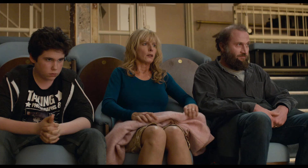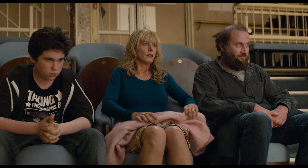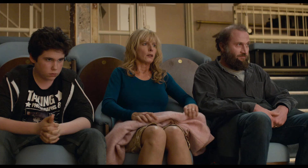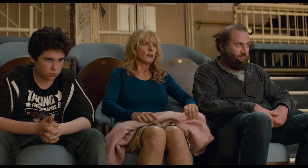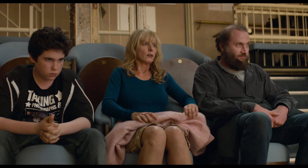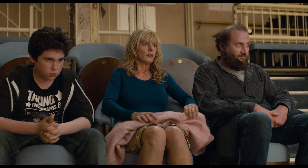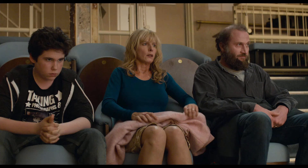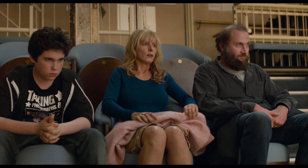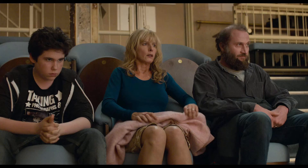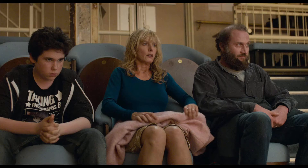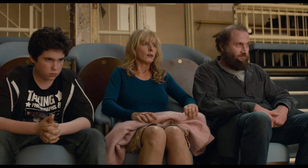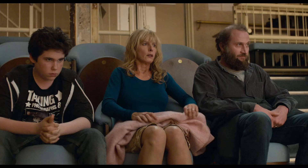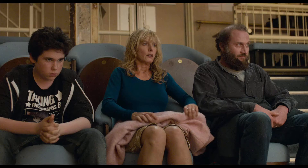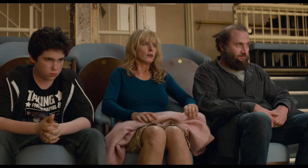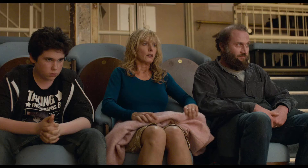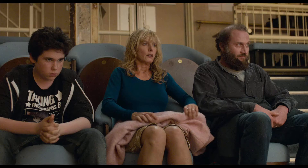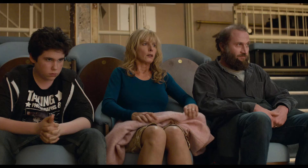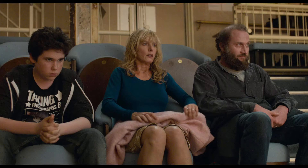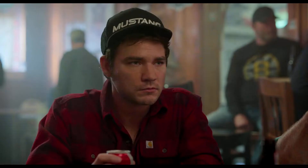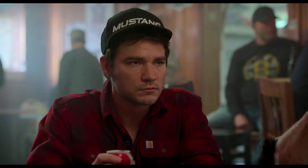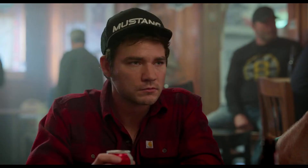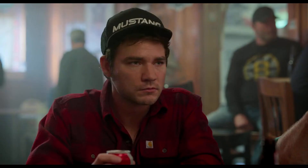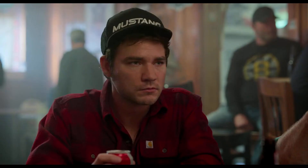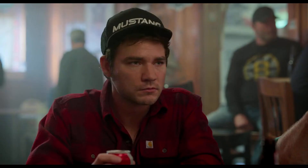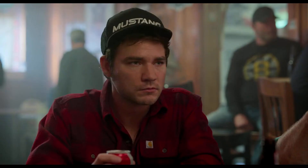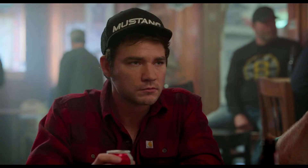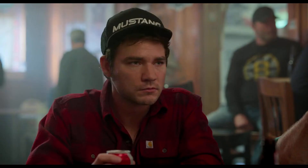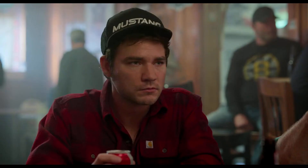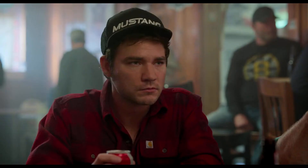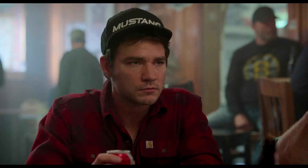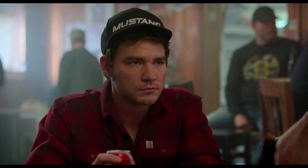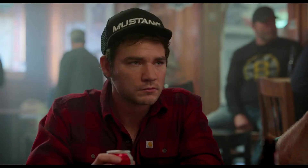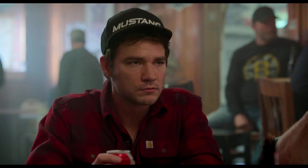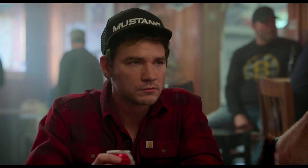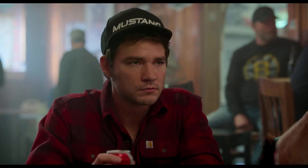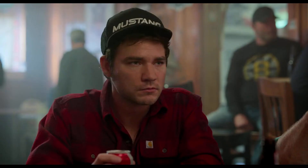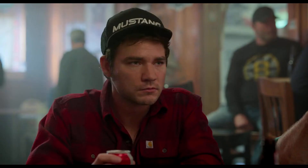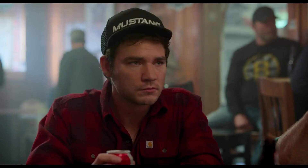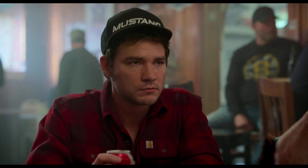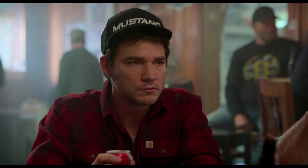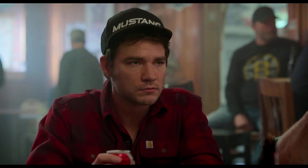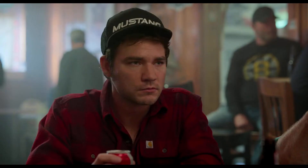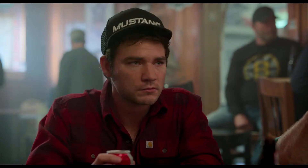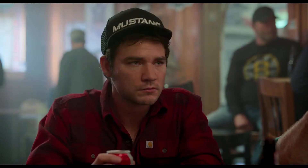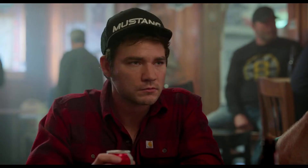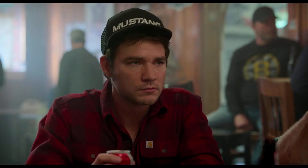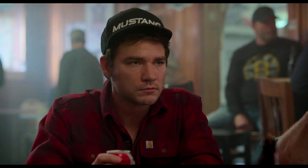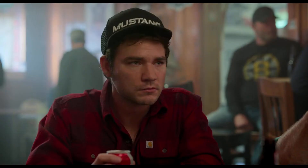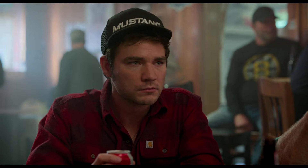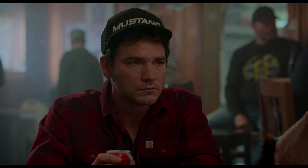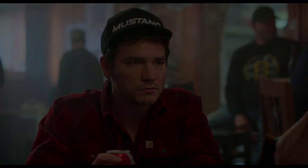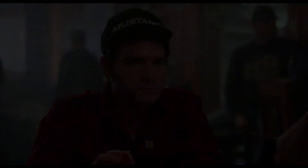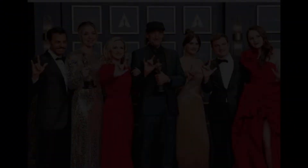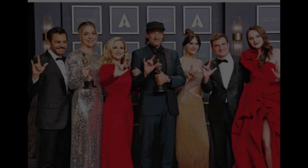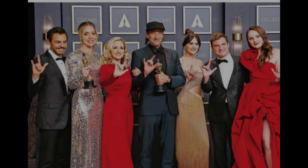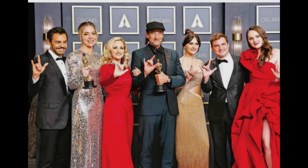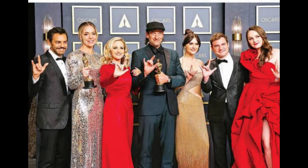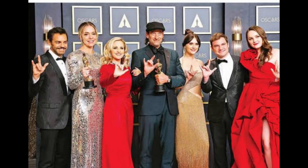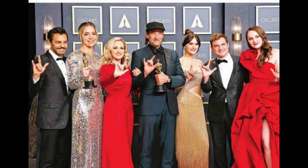esta, caso contrario de Coda, donde además le dotan de un mayor peso en la historia. Coda ganó